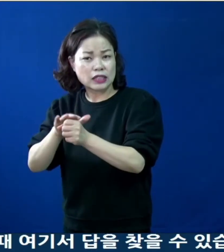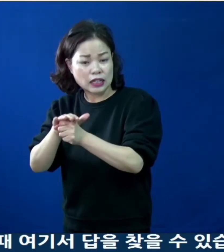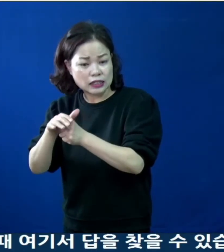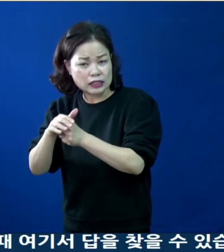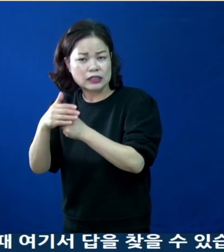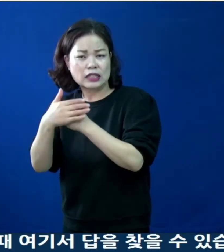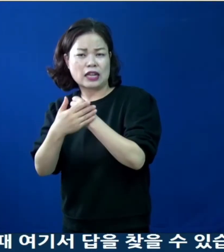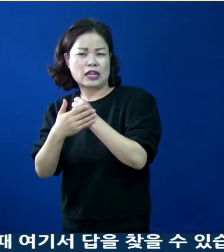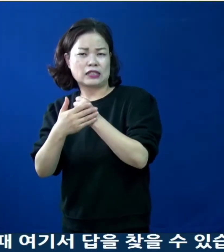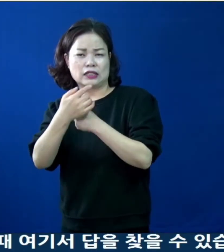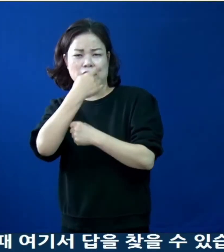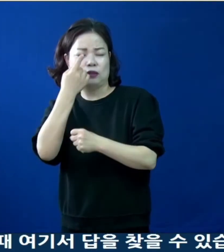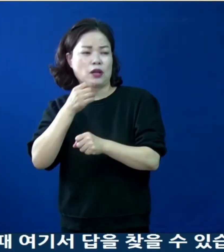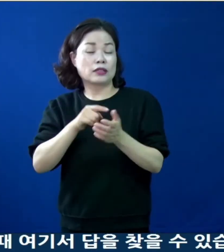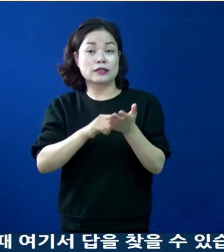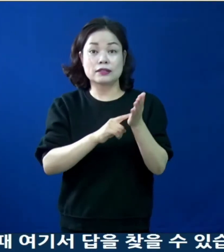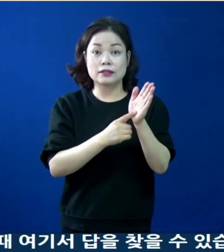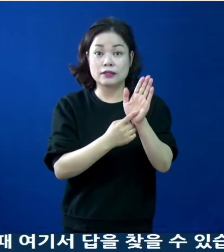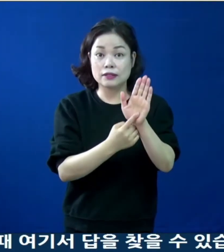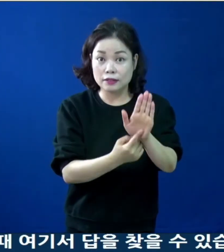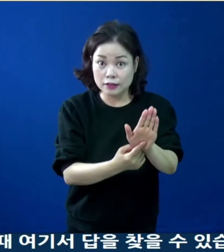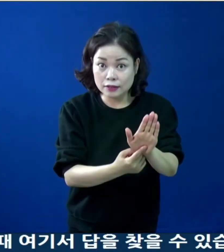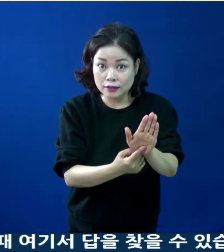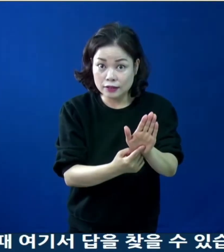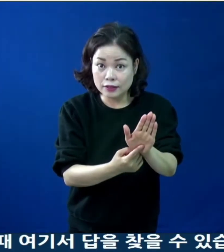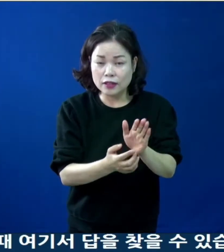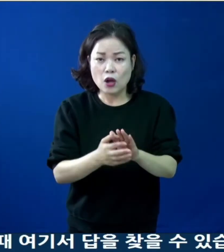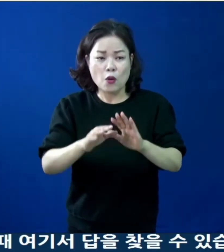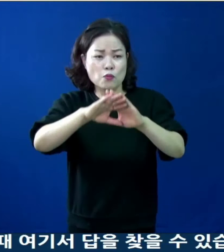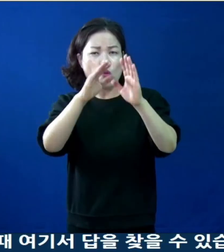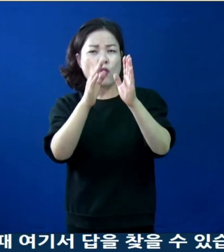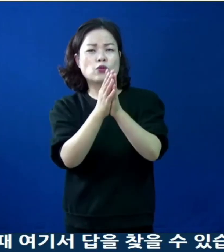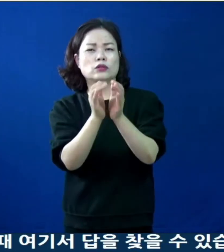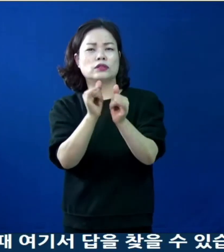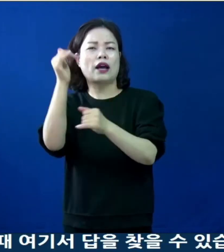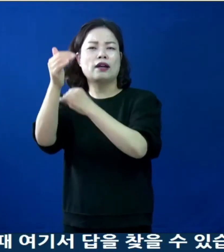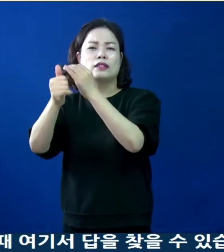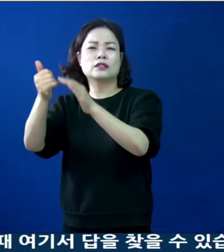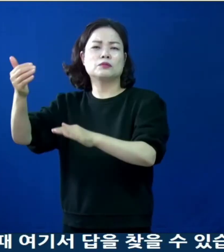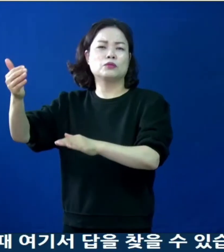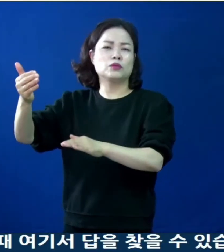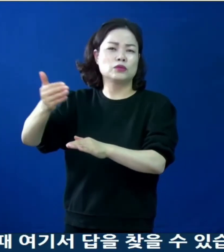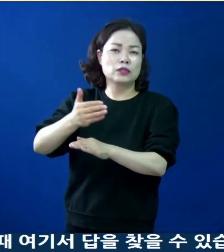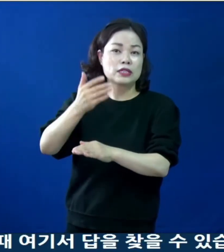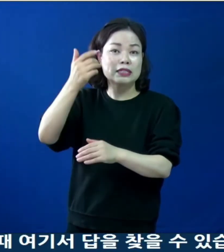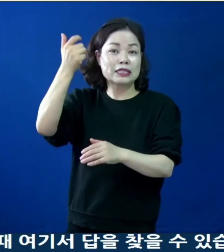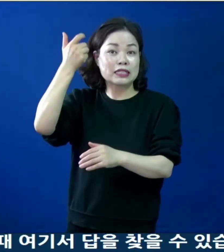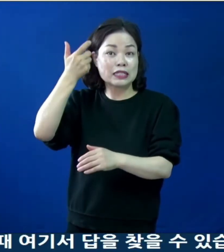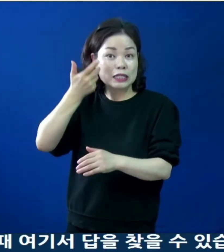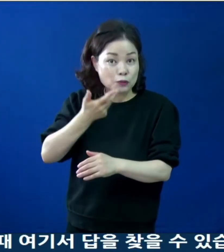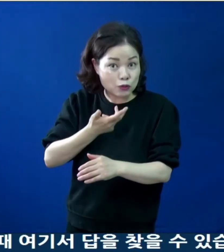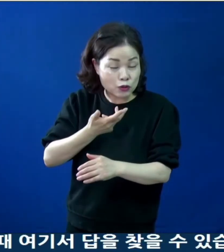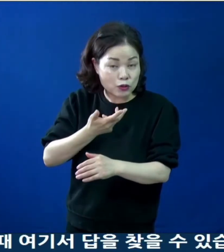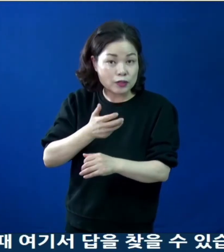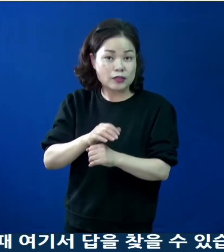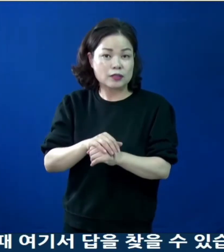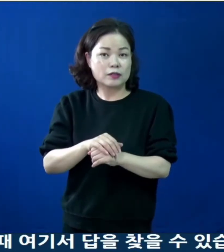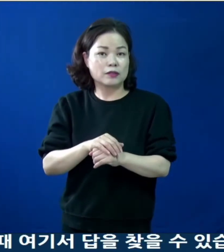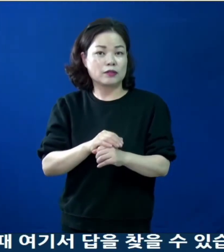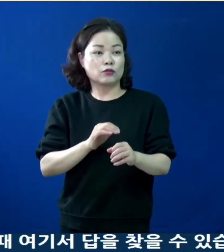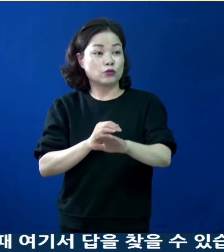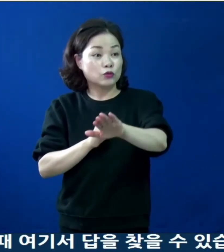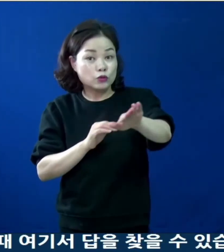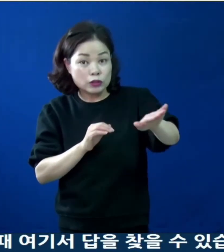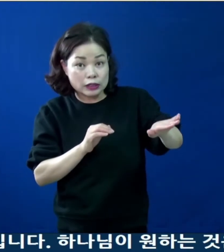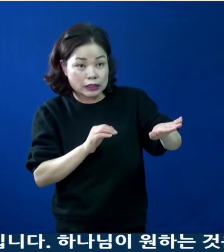세상에 증명하는 것입니다. 모든 사람이 하나님으로부터 이 질문을 받습니다. 또